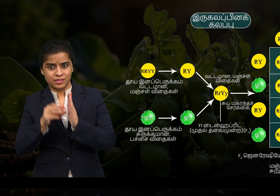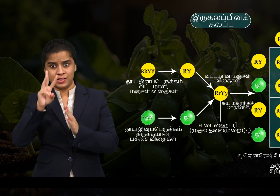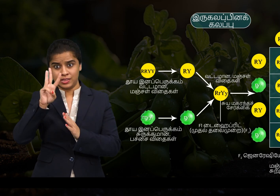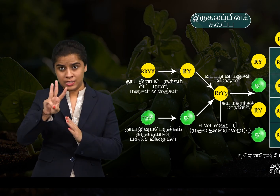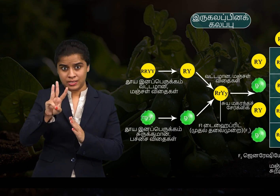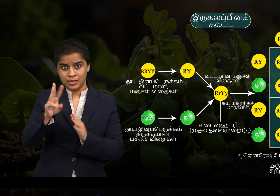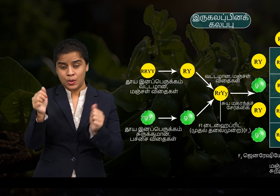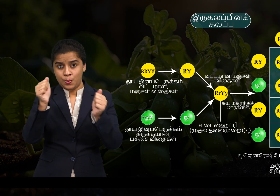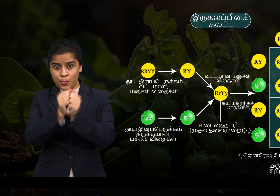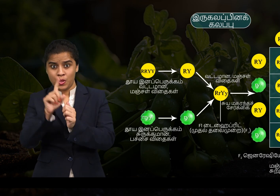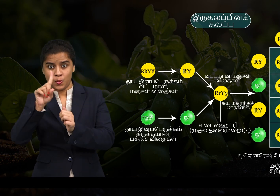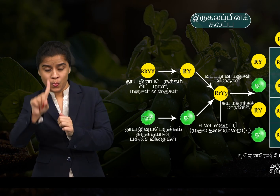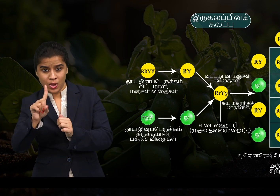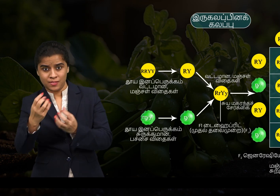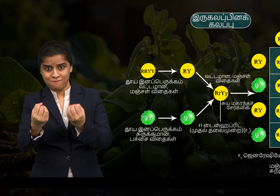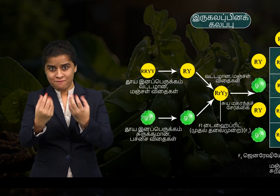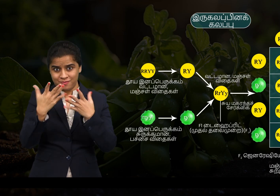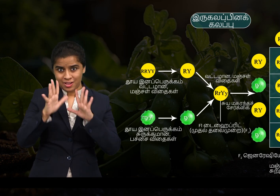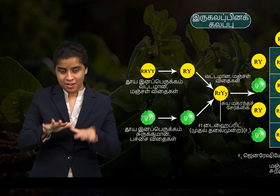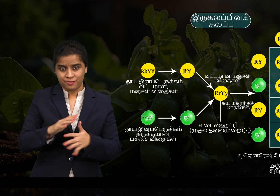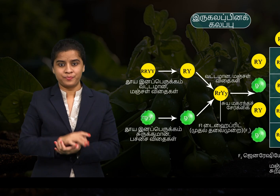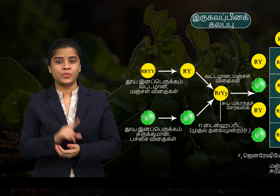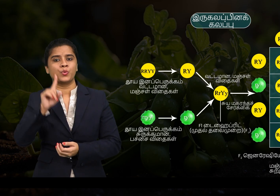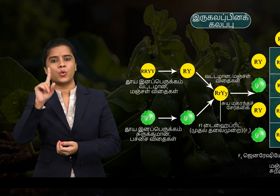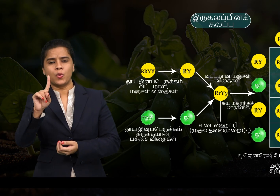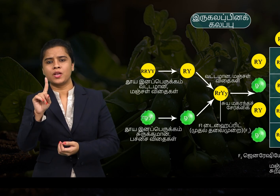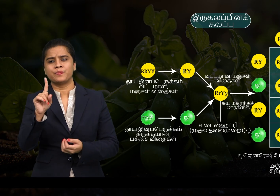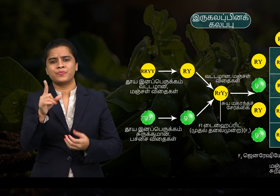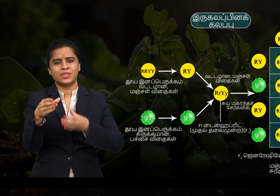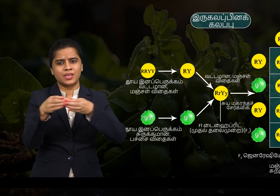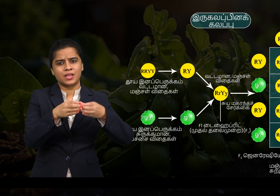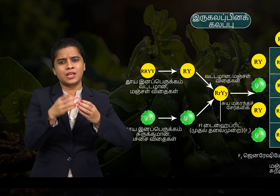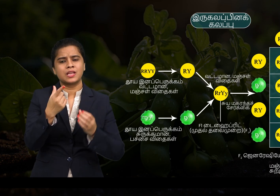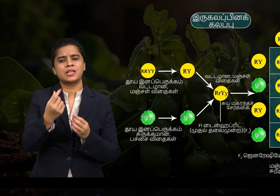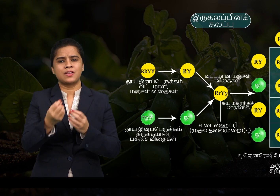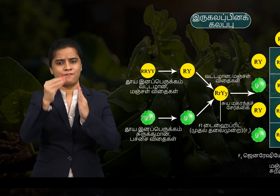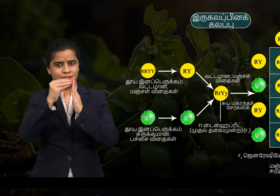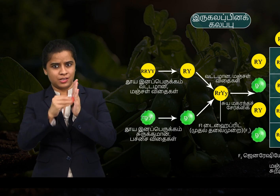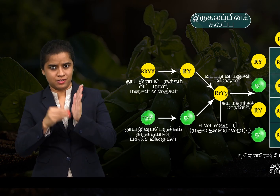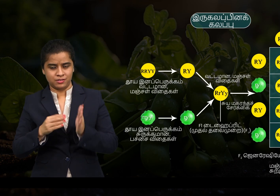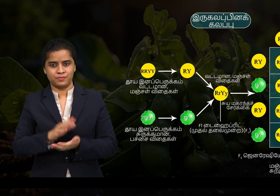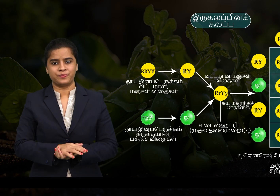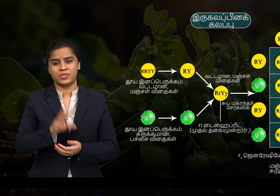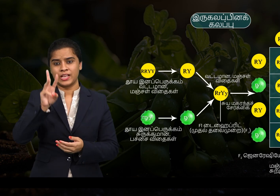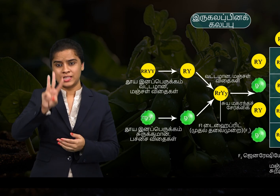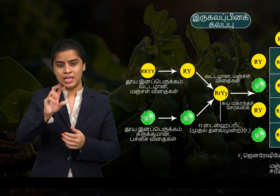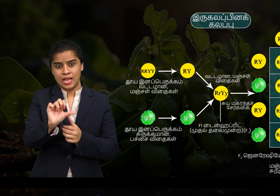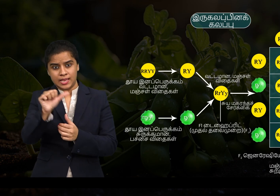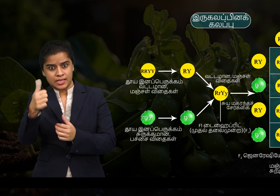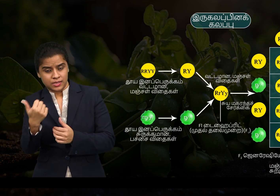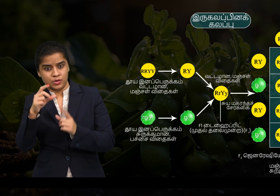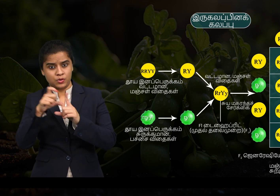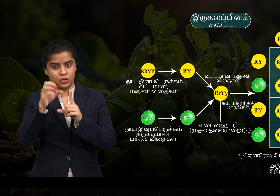9 தாவரங்களும் ஒரு மேலாதிக்க பண்பு மற்றும் ஒரு பின்னடைவு பண்பையும் 3